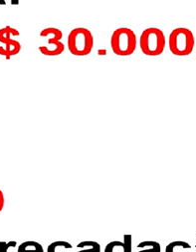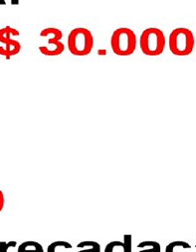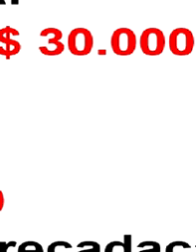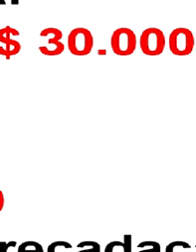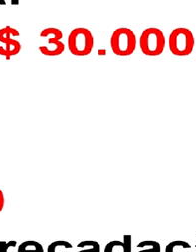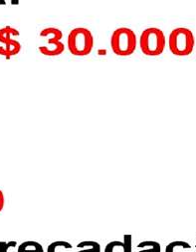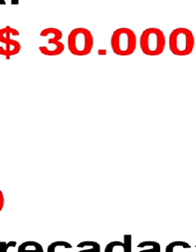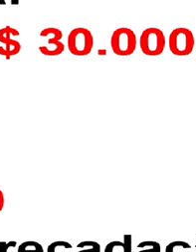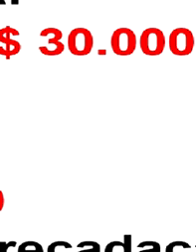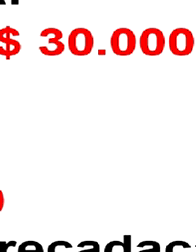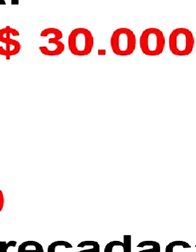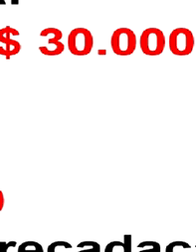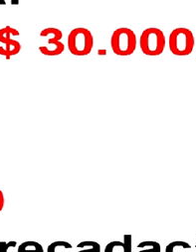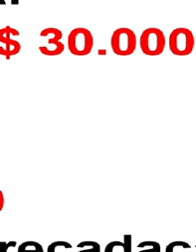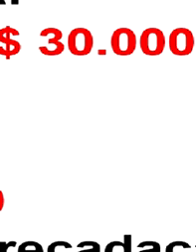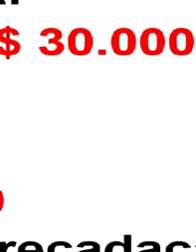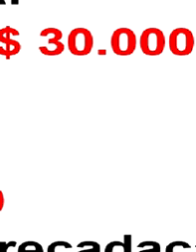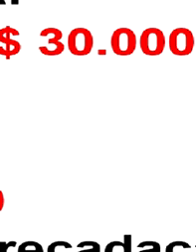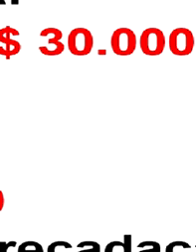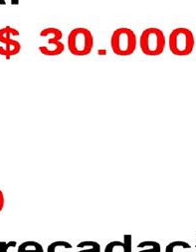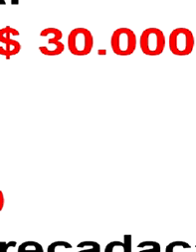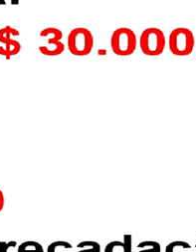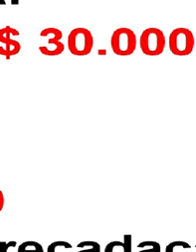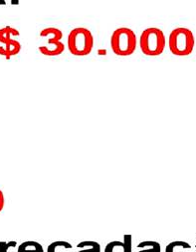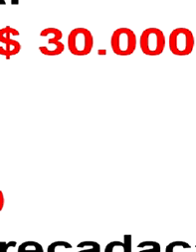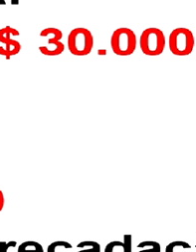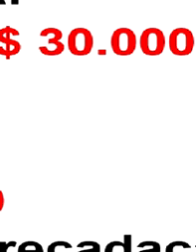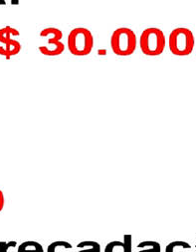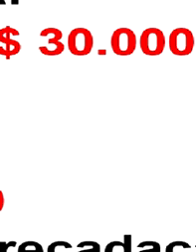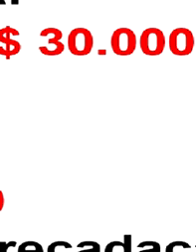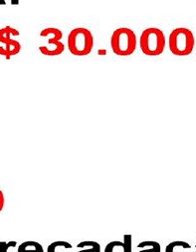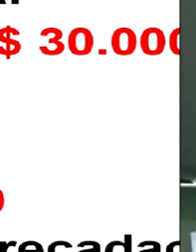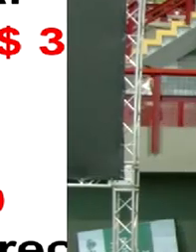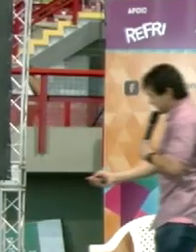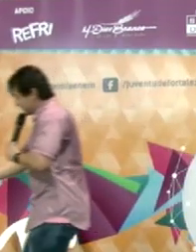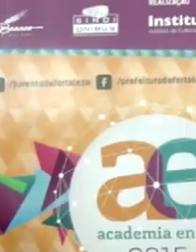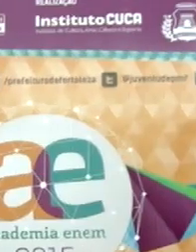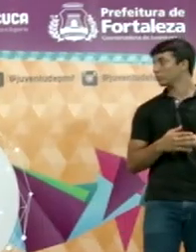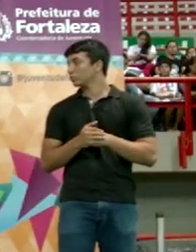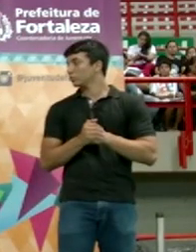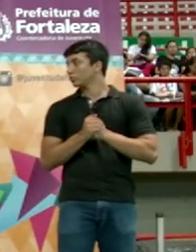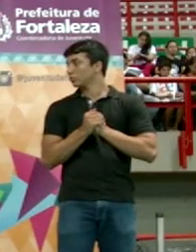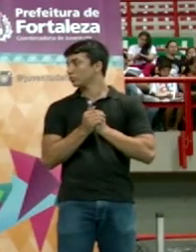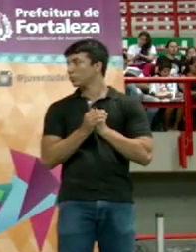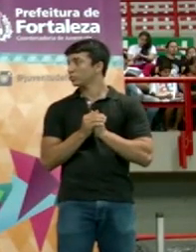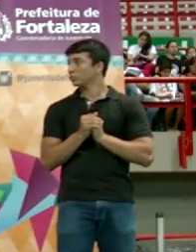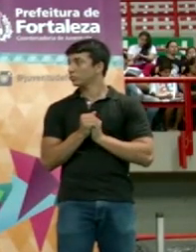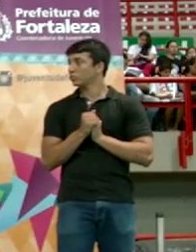bola. Show? Fechou? Sou Miquel para dar aula, né?